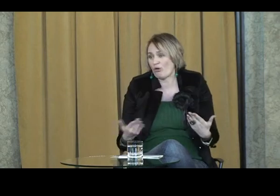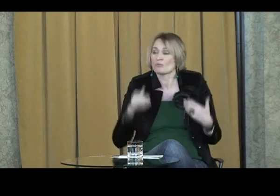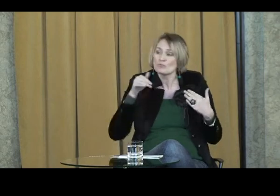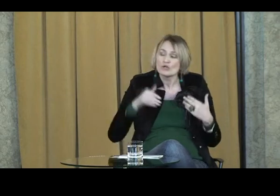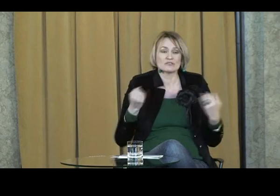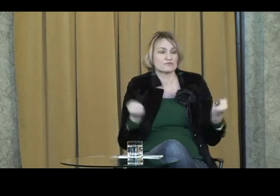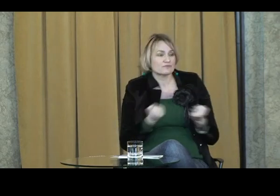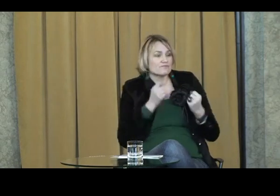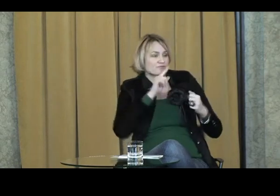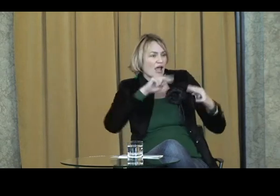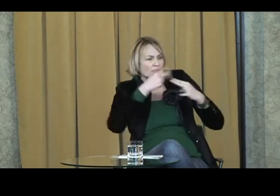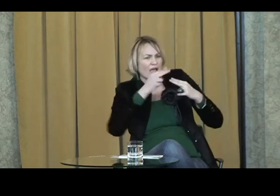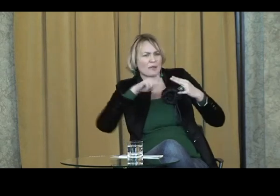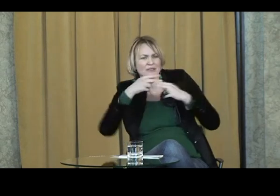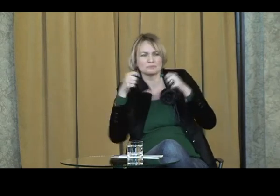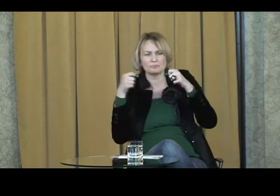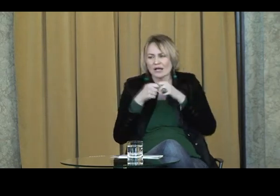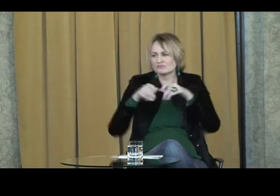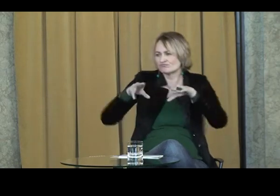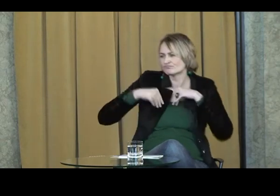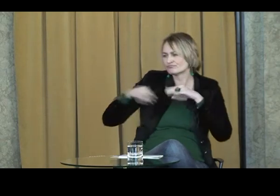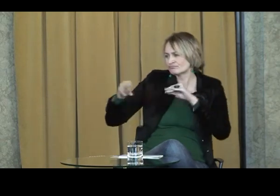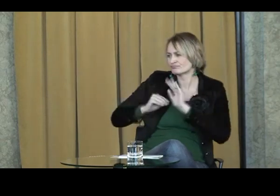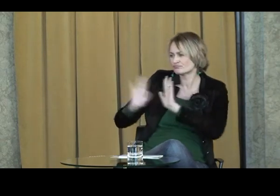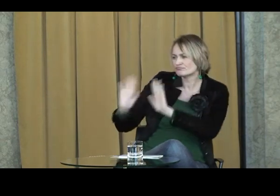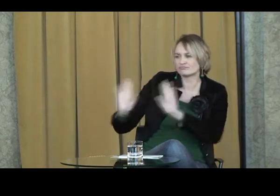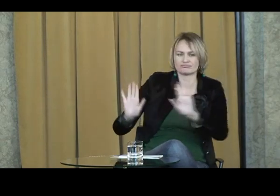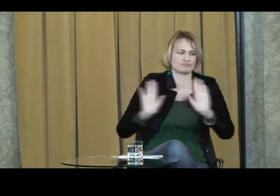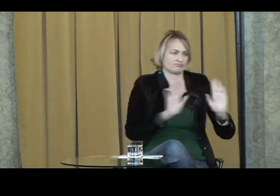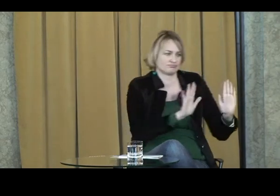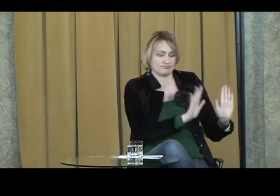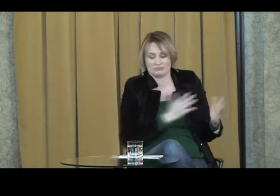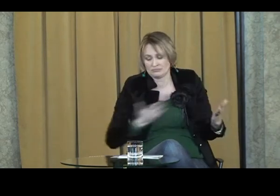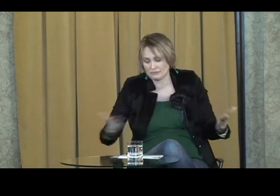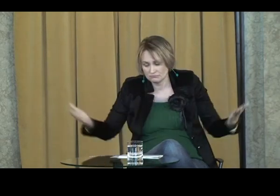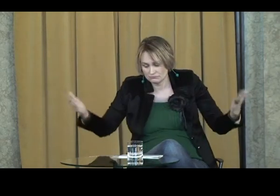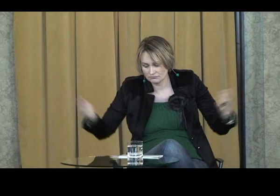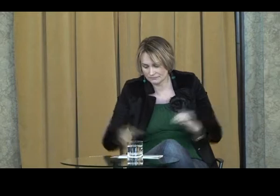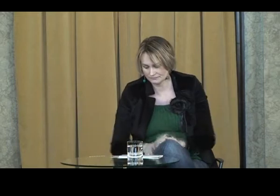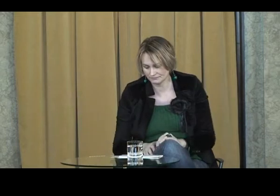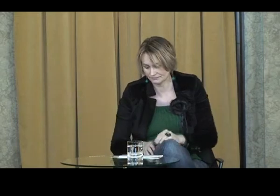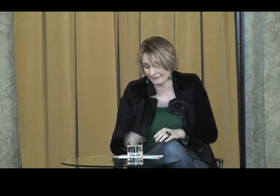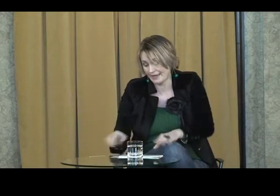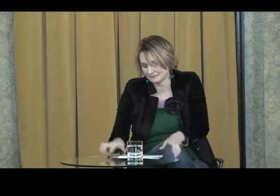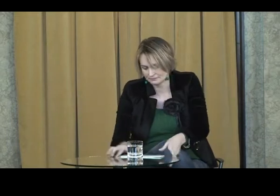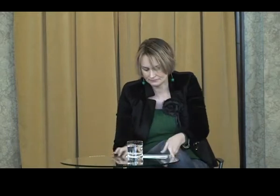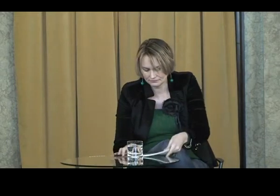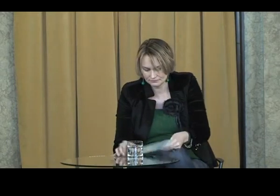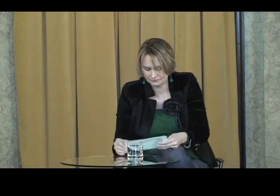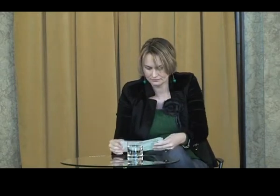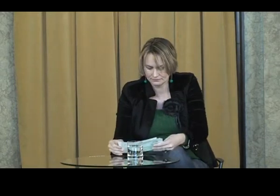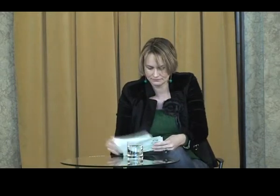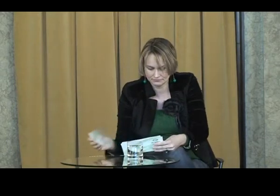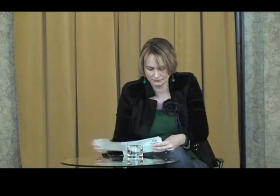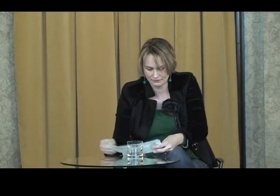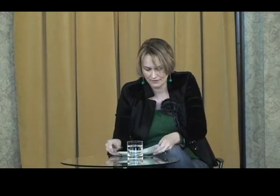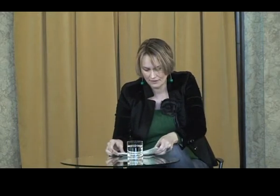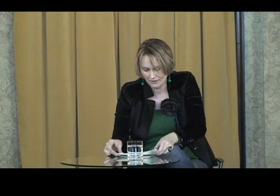Gesichter. Es gibt eine Vielfalt und man muss sich an das anpassen und das akzeptieren, was besteht. Ja.